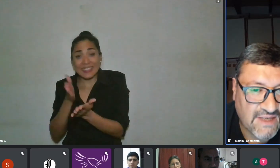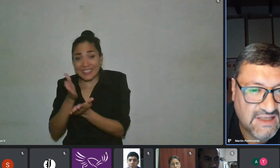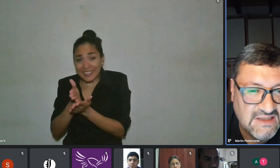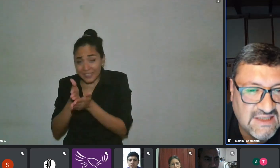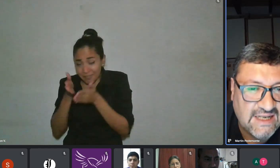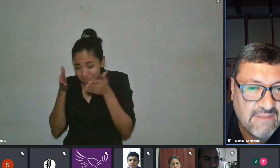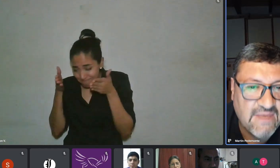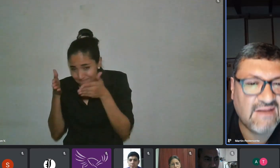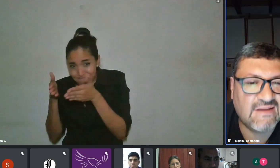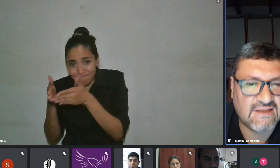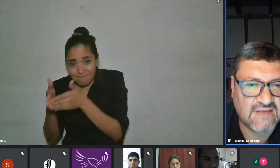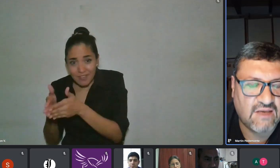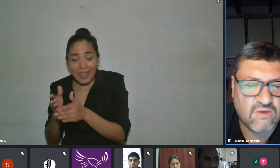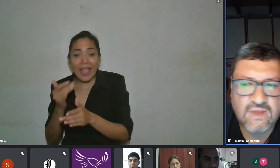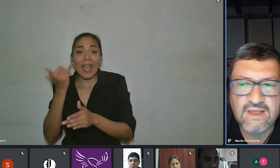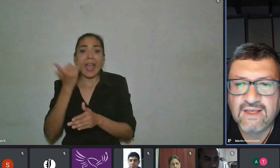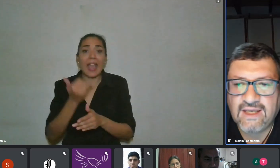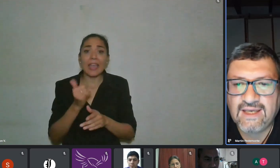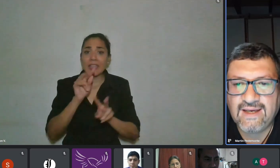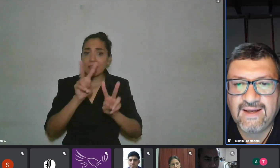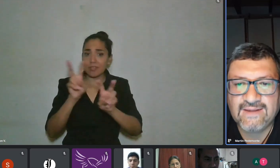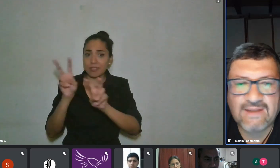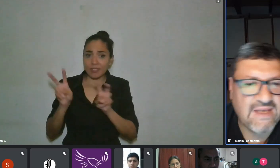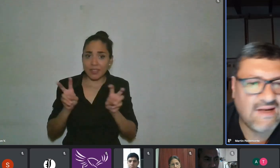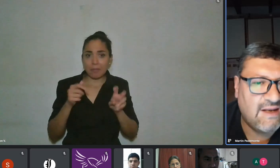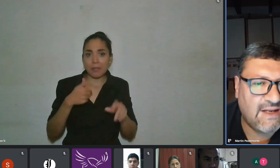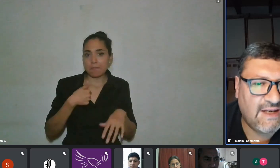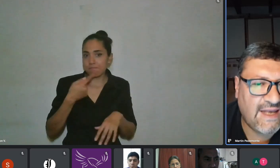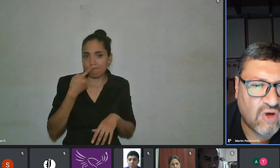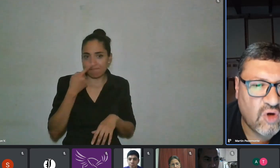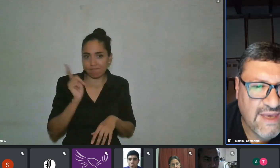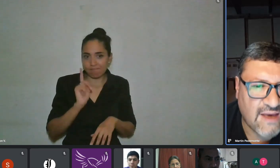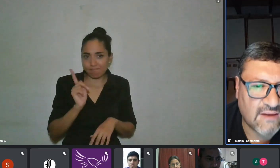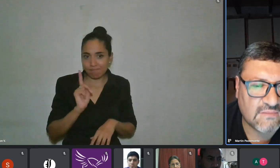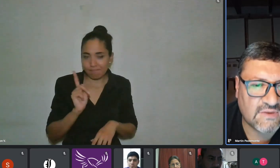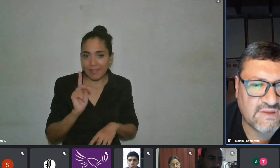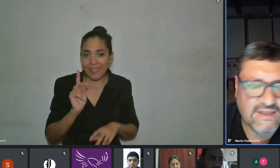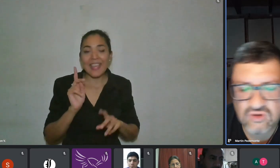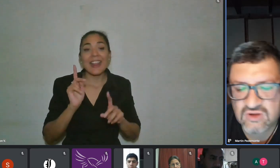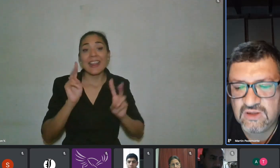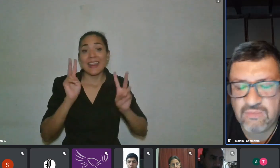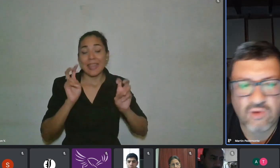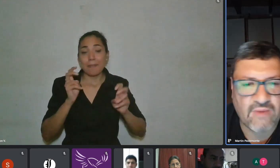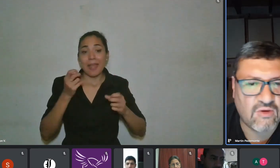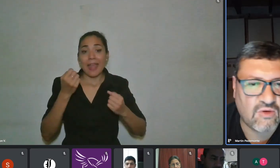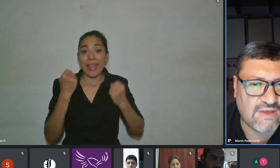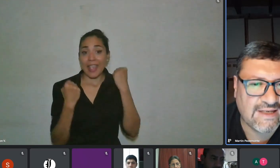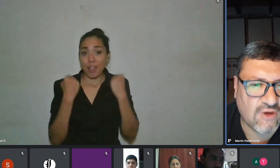ciertos temas que ni siquiera me han interesado. También en la economía, o sea, yo hice un